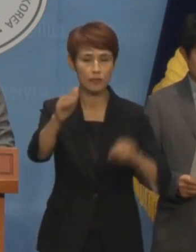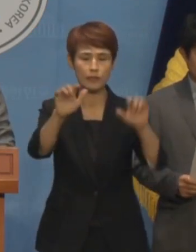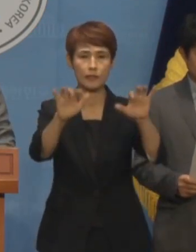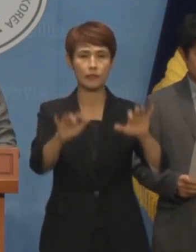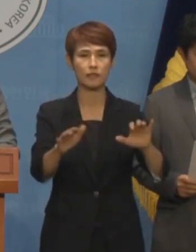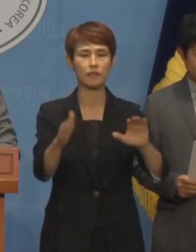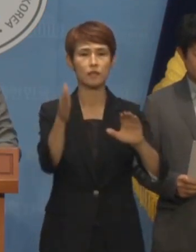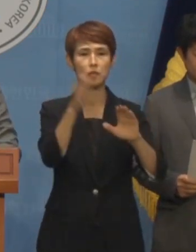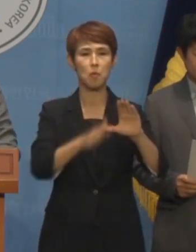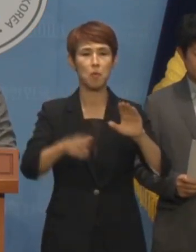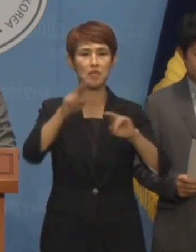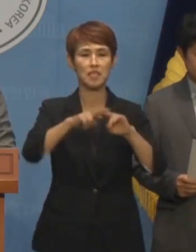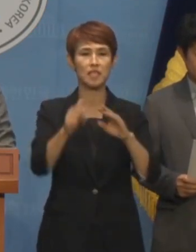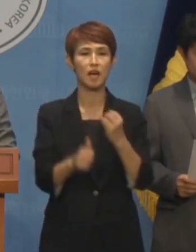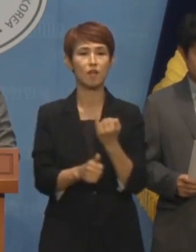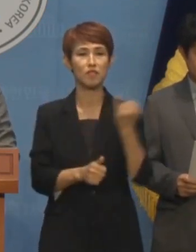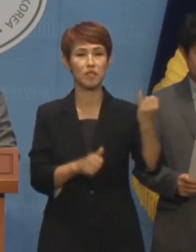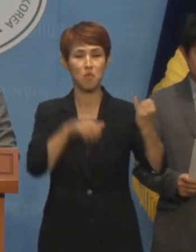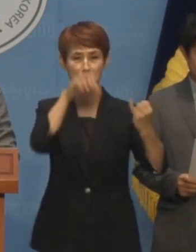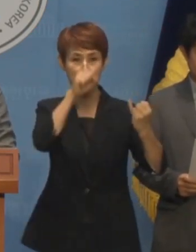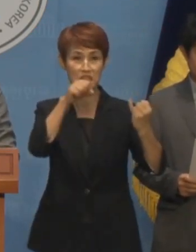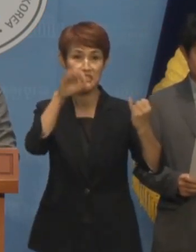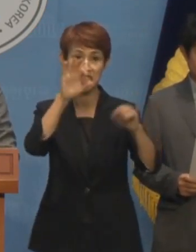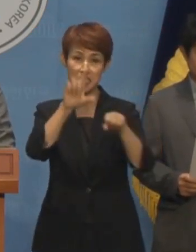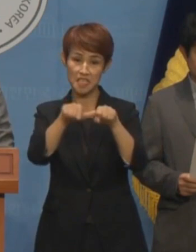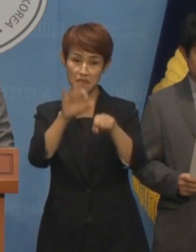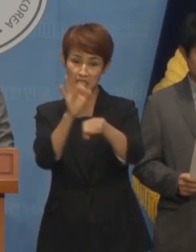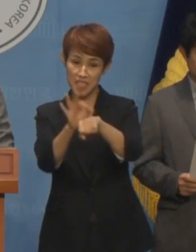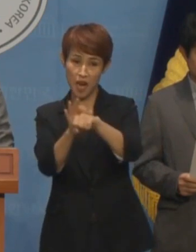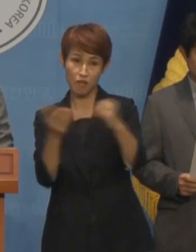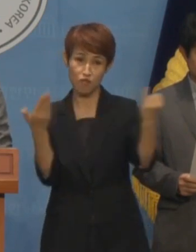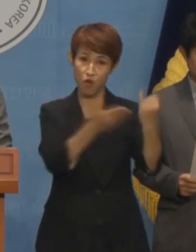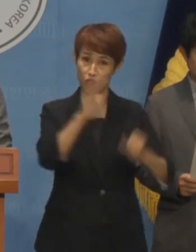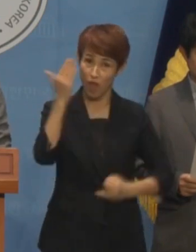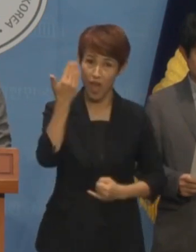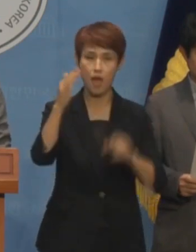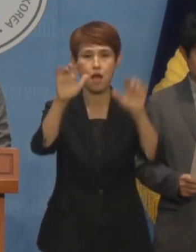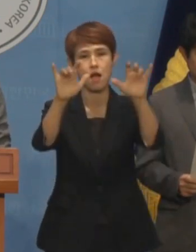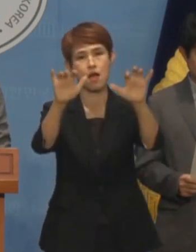공직자 부인에게 고급 시계를 선물해도 되는지를 묻는 글이 쇄도하는